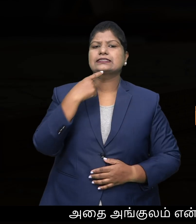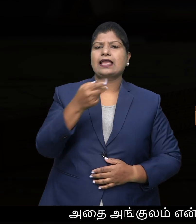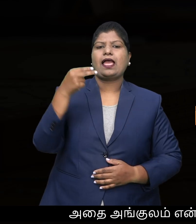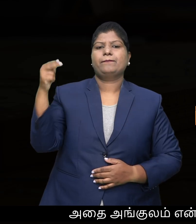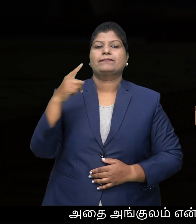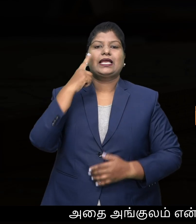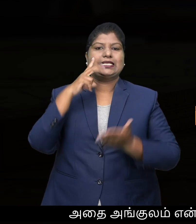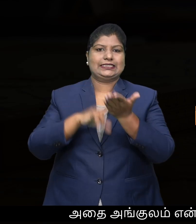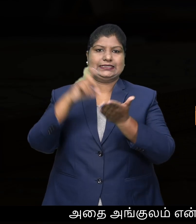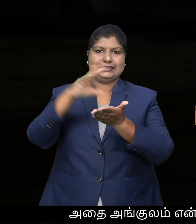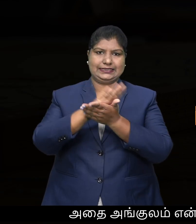அழைக்கப்பட்டது.